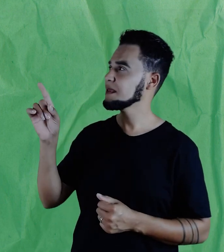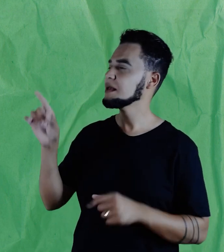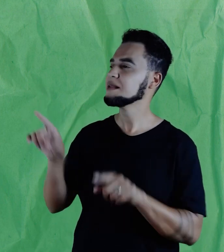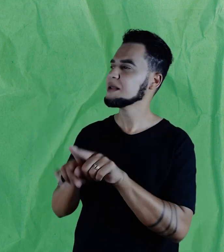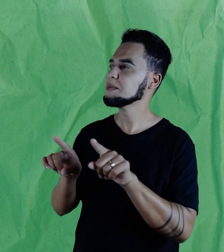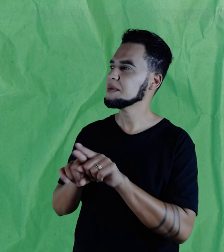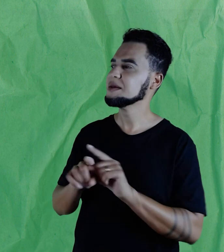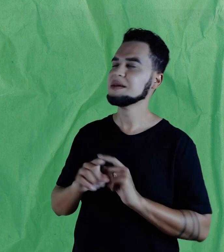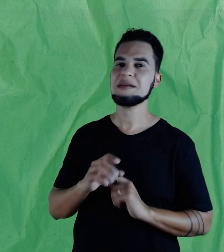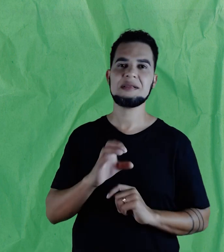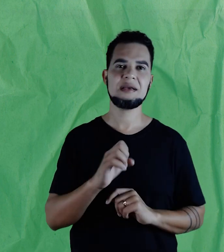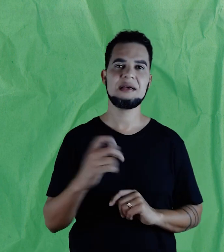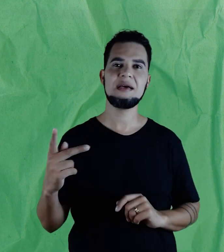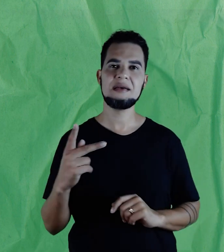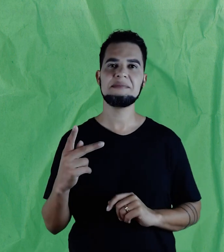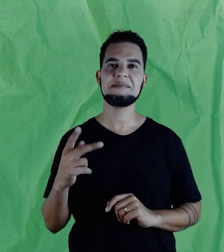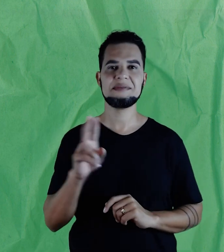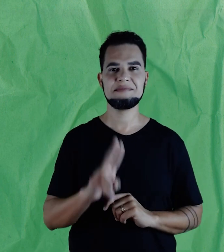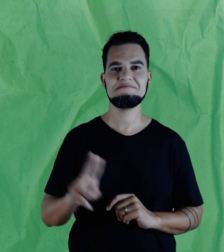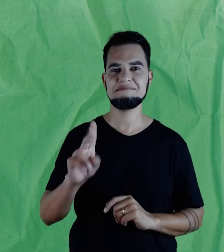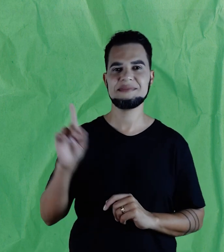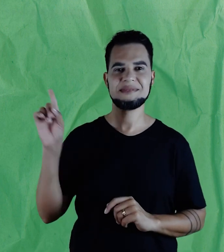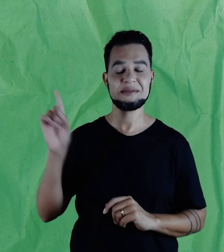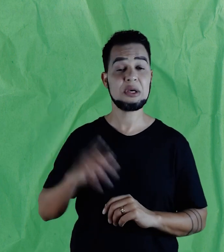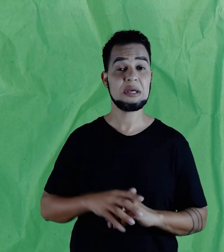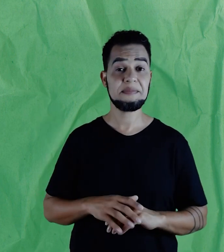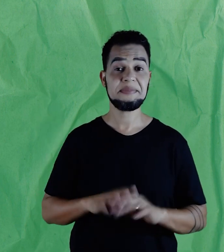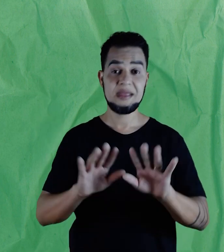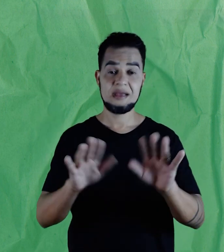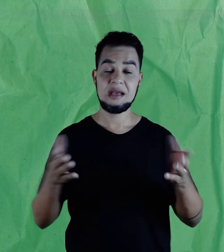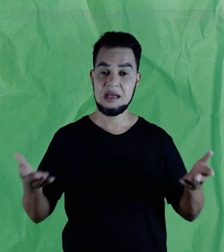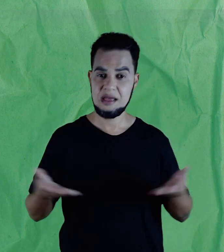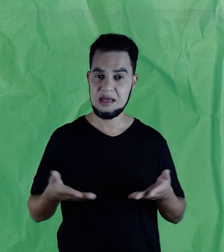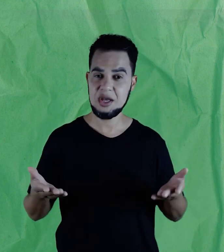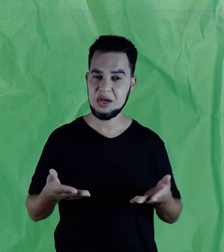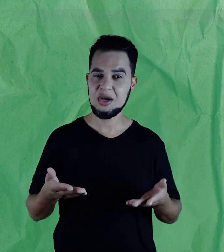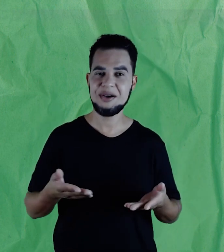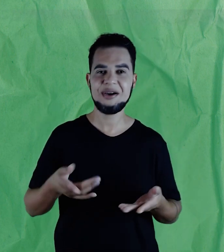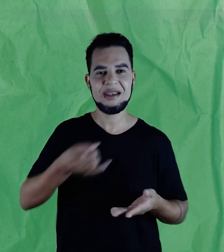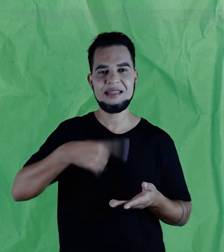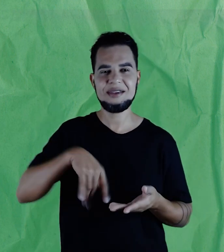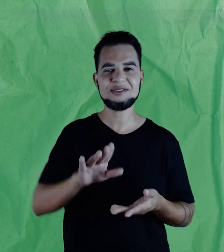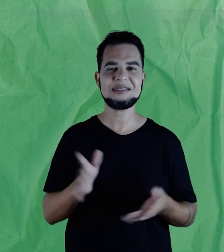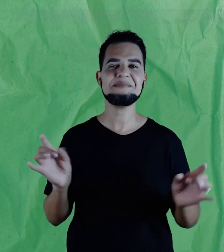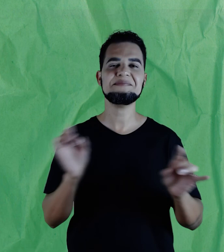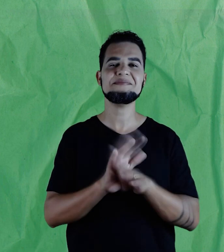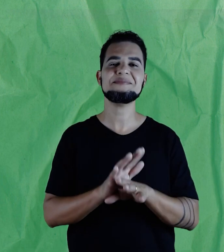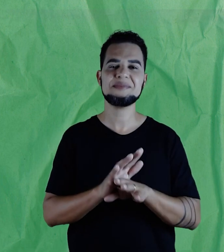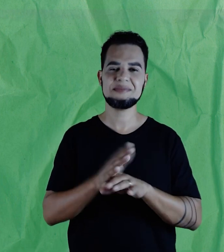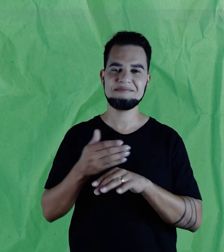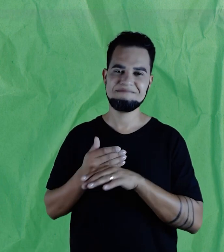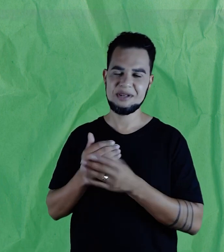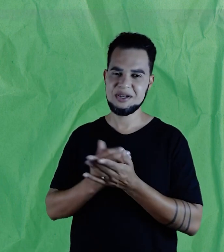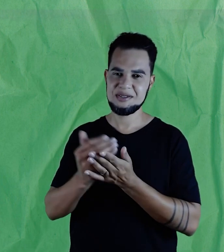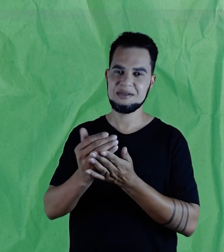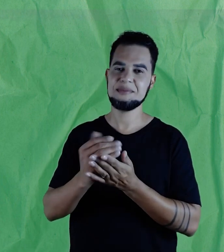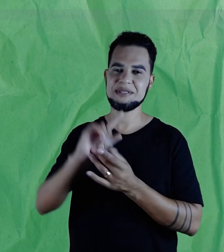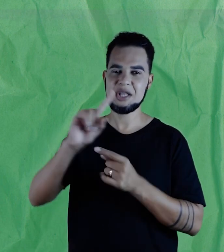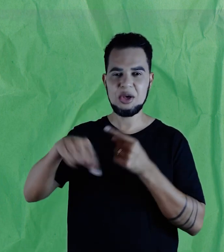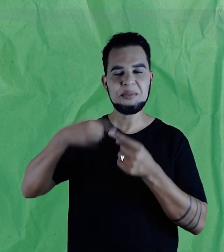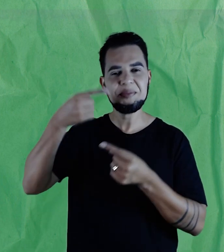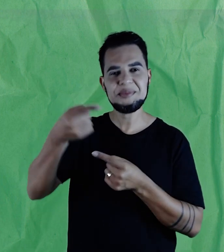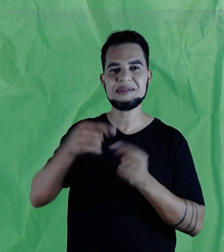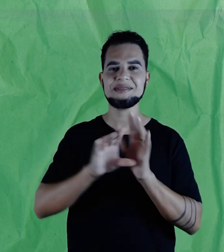também a nossa app aqui puxando da Signup. Neste momento, a gente está pronto agora para poder entrar no próximo